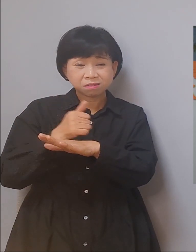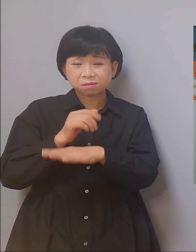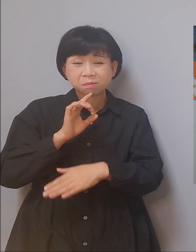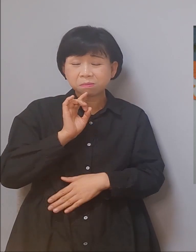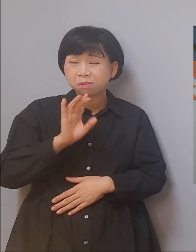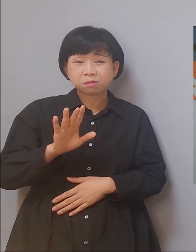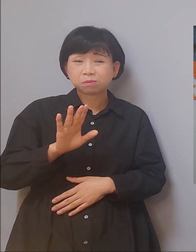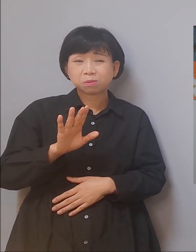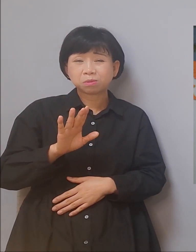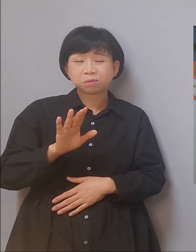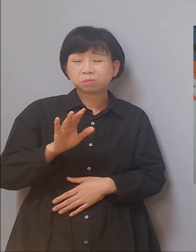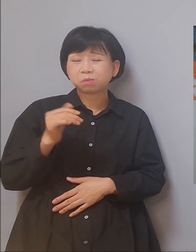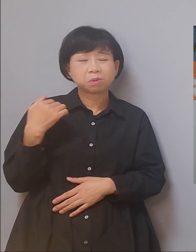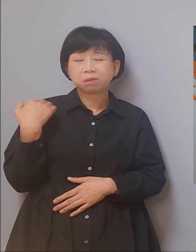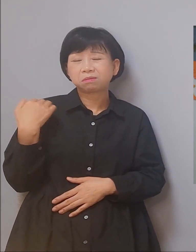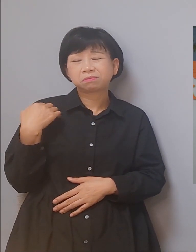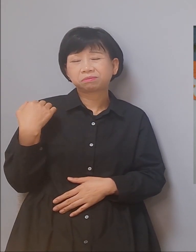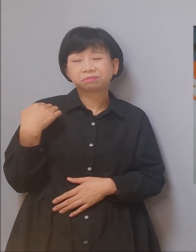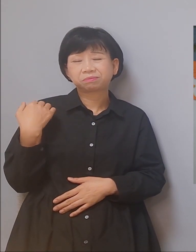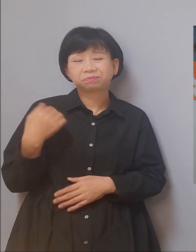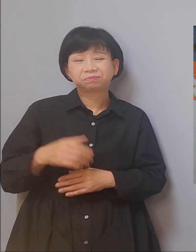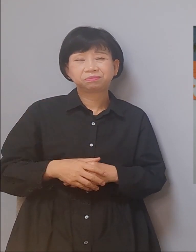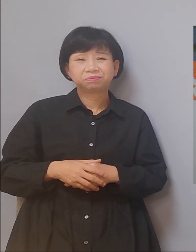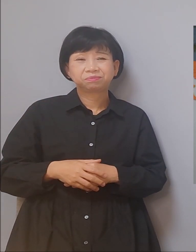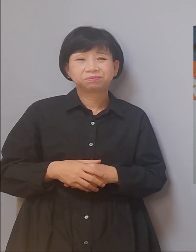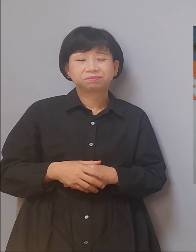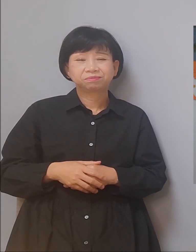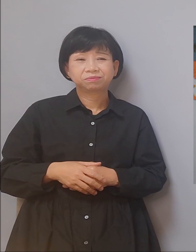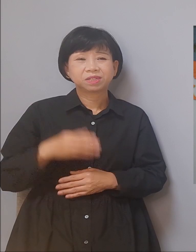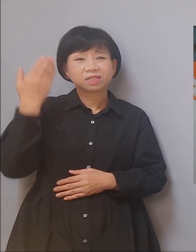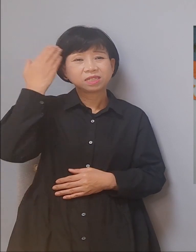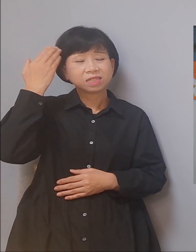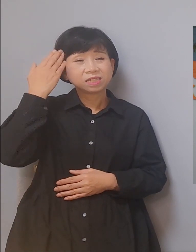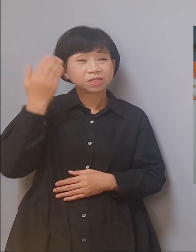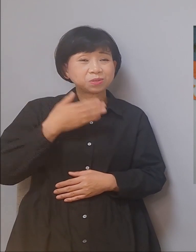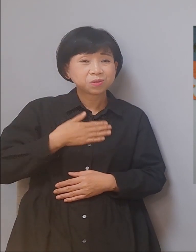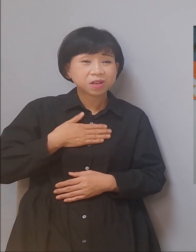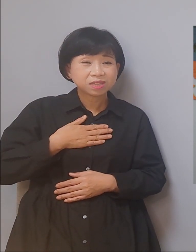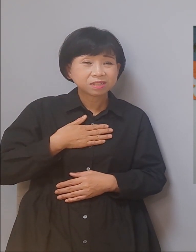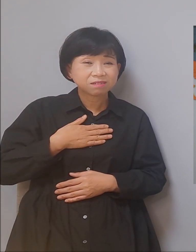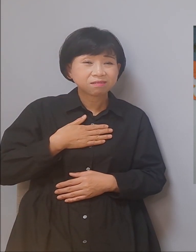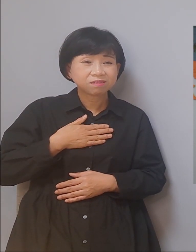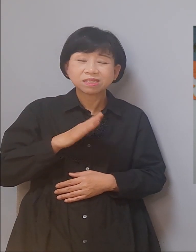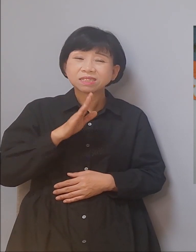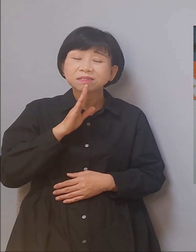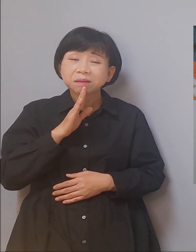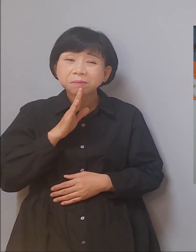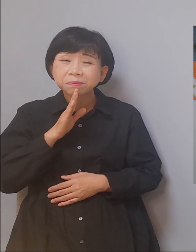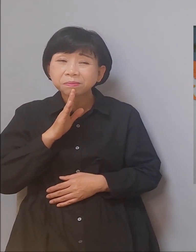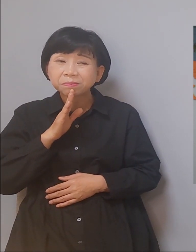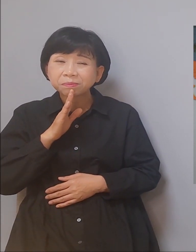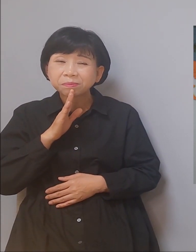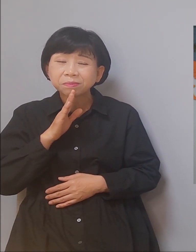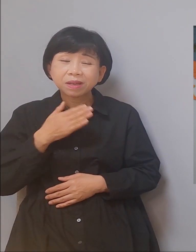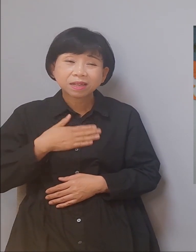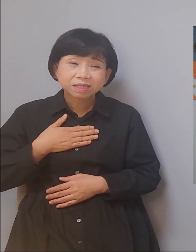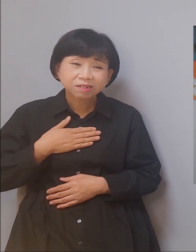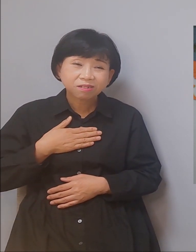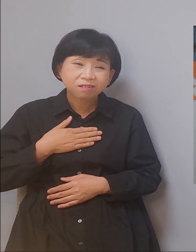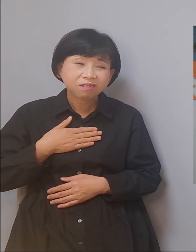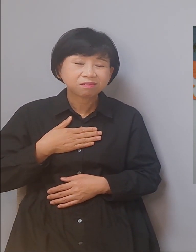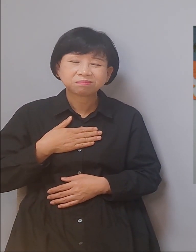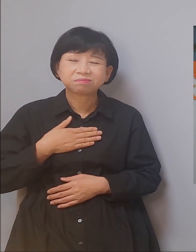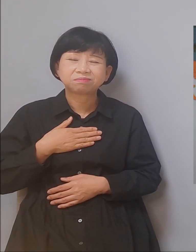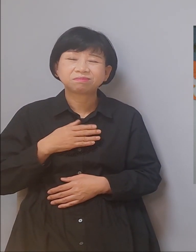수 없습니다. 지적으로 예수를 안다는 것은 예수를 안다는 것이 아닙니다. 우리가